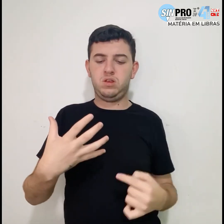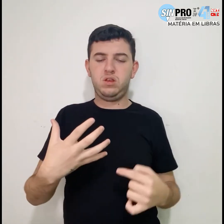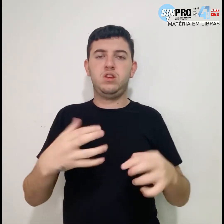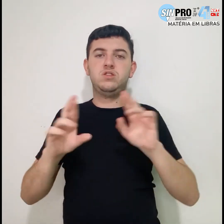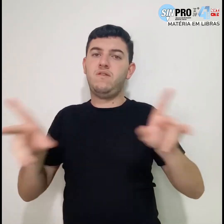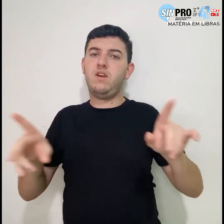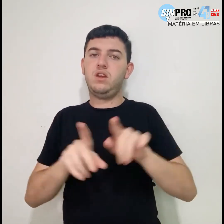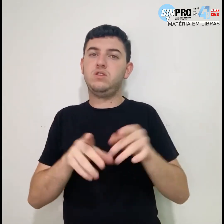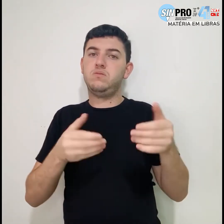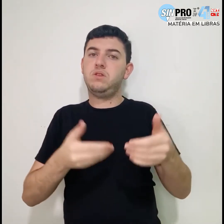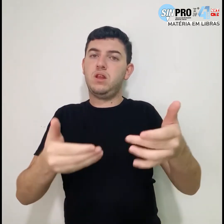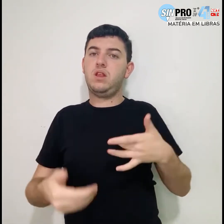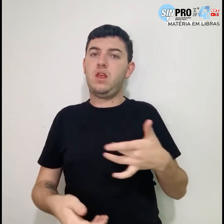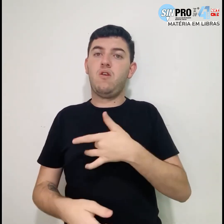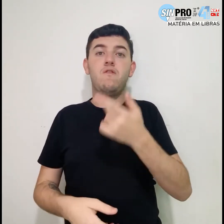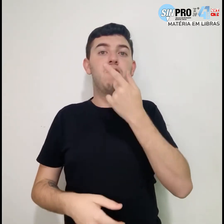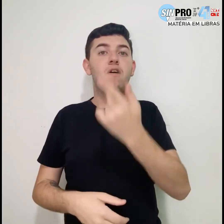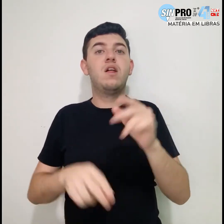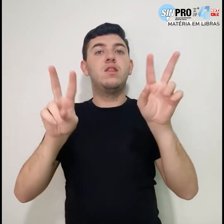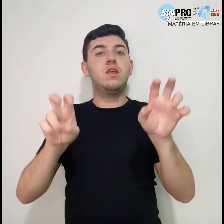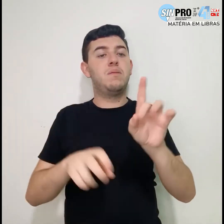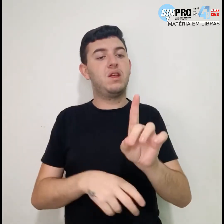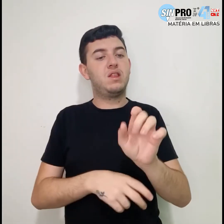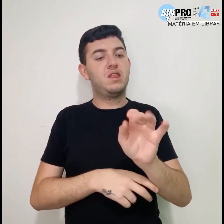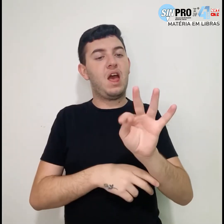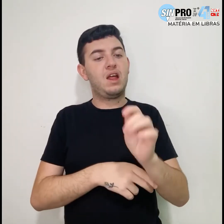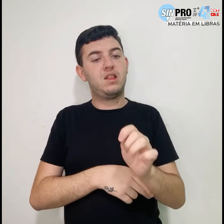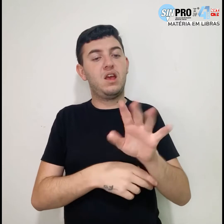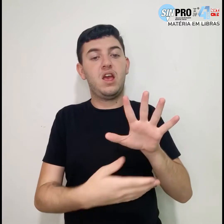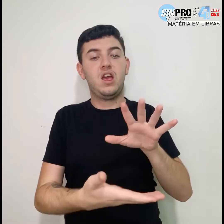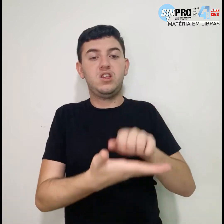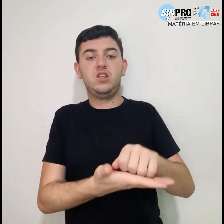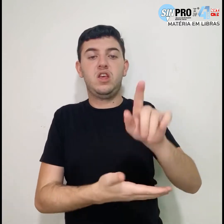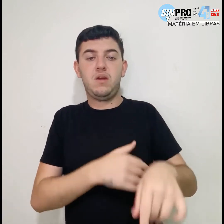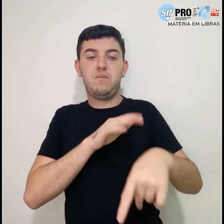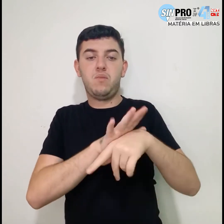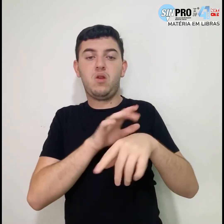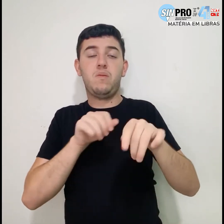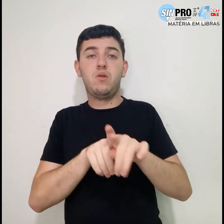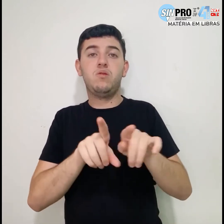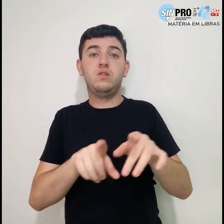de registro, que pressupõe que é quando o sistema de saúde registra a ocorrência daquele evento.